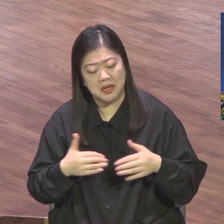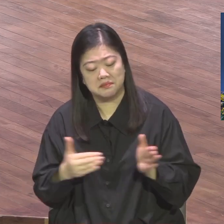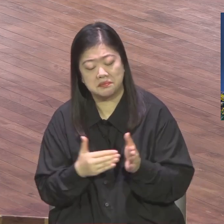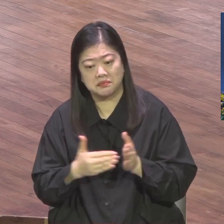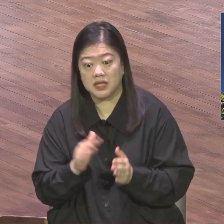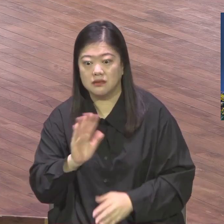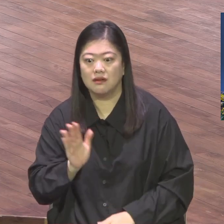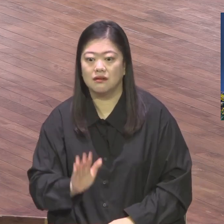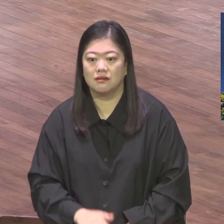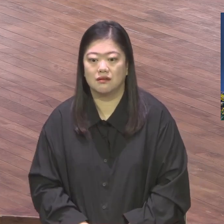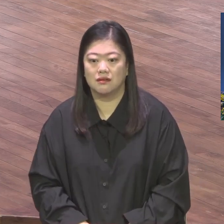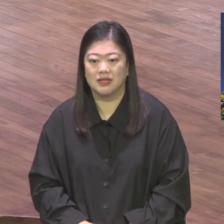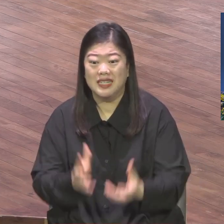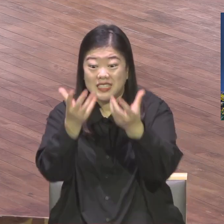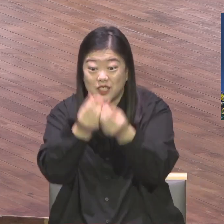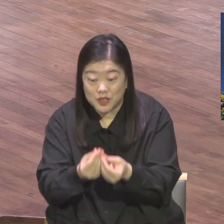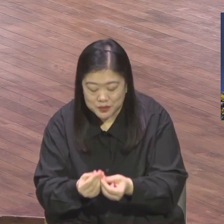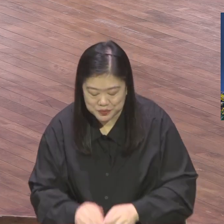못하십니다. 여러분 자식을요